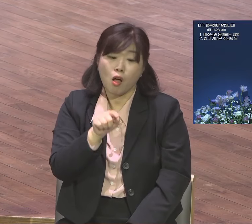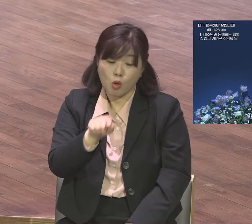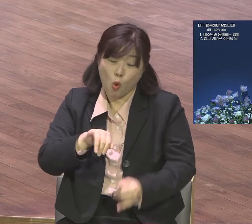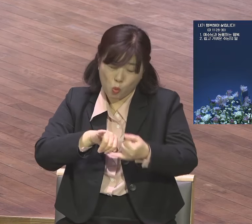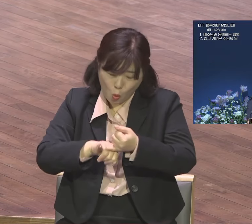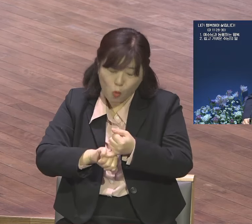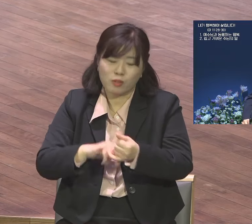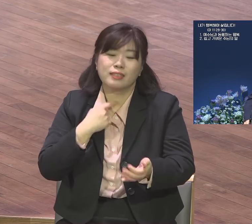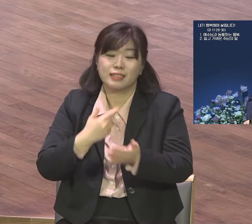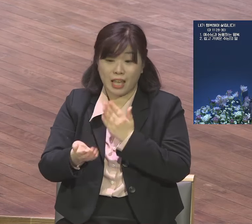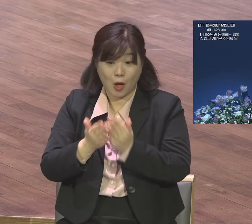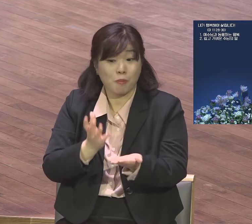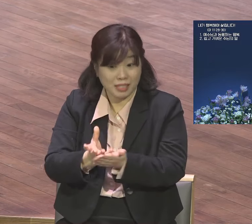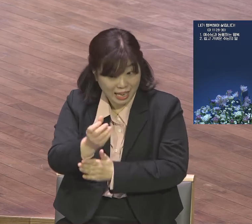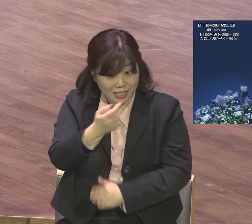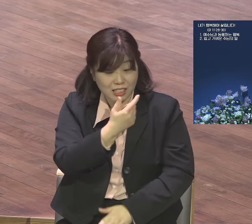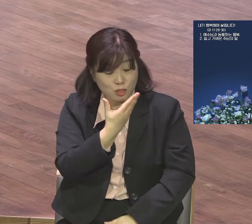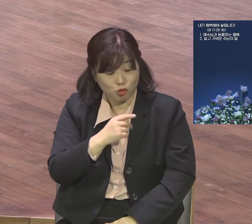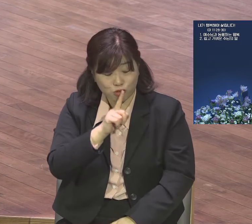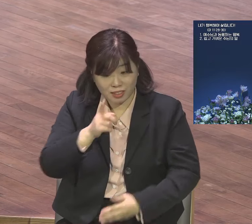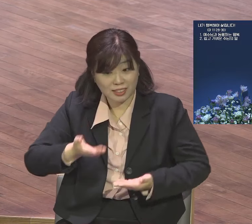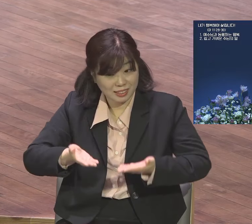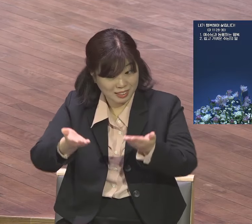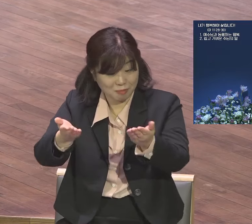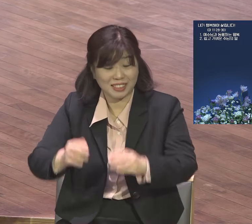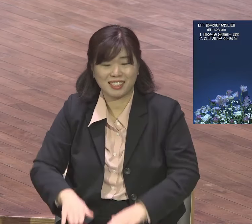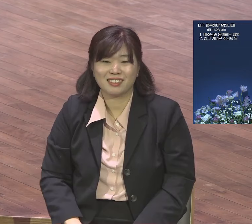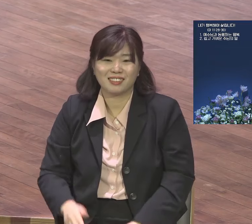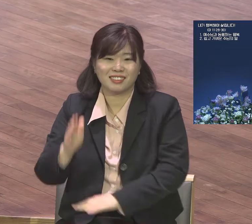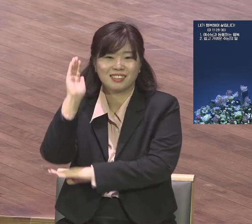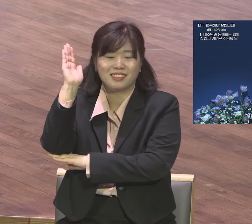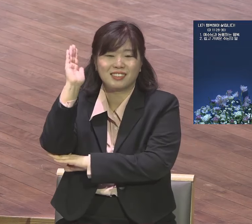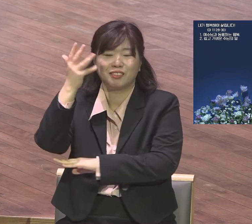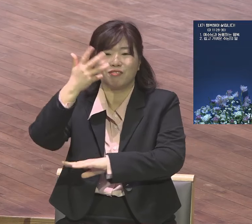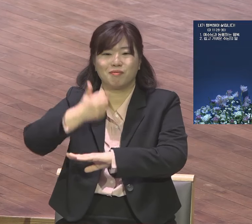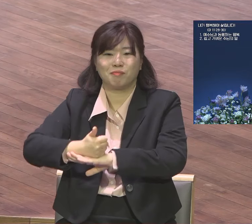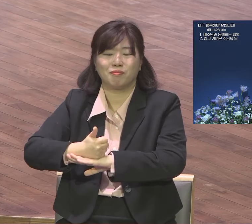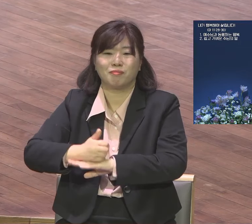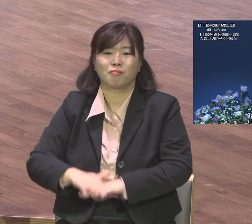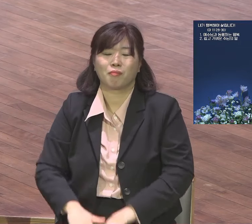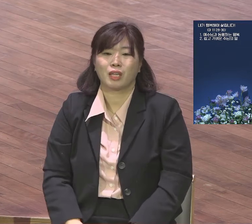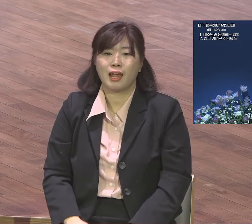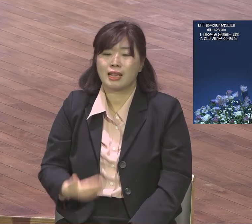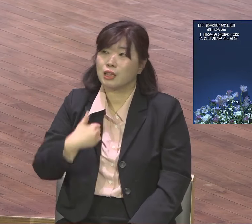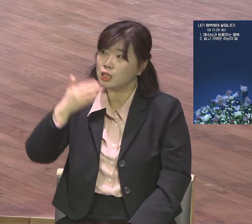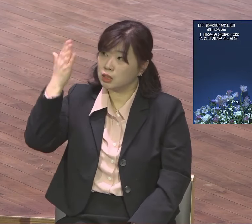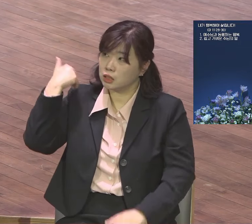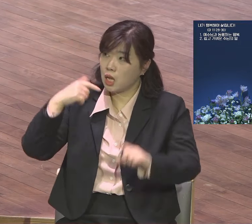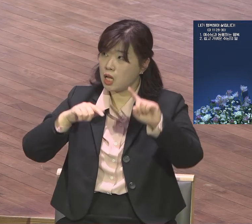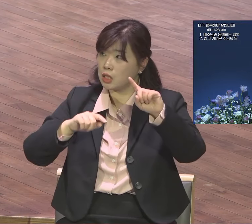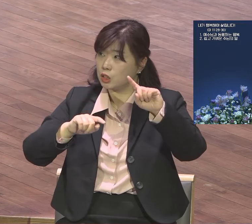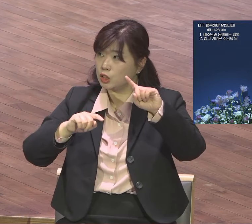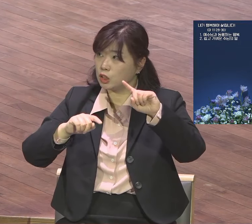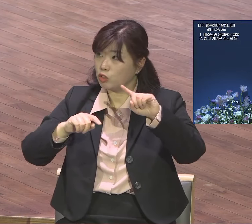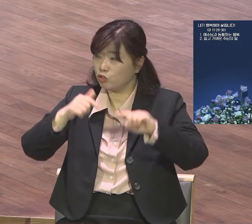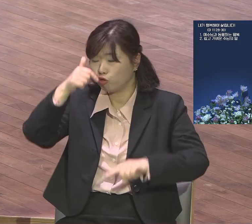축복합니다. 결론입니다. 제가 지난 설 명절에 어디에 갈 일이